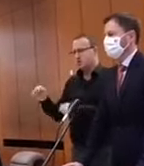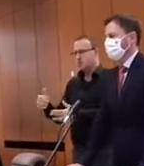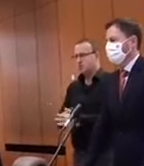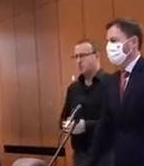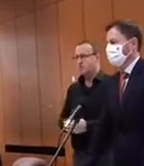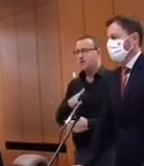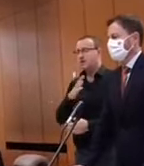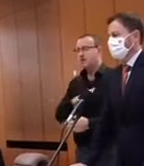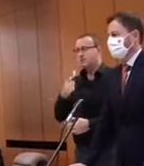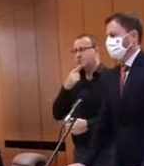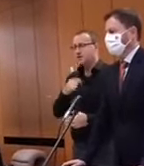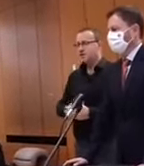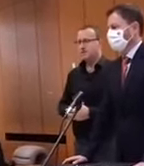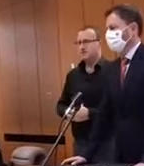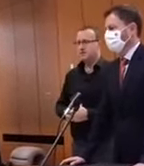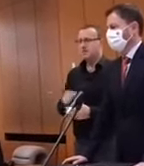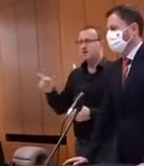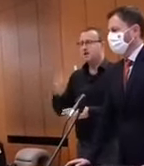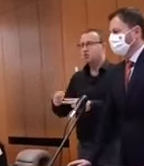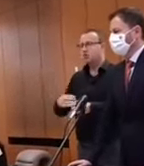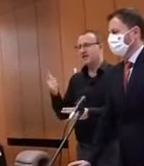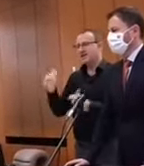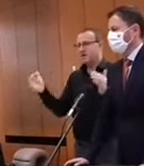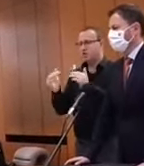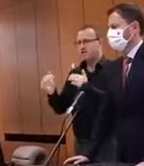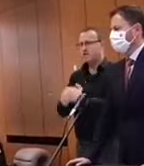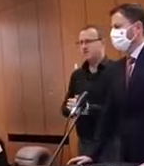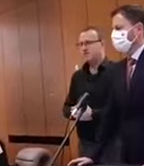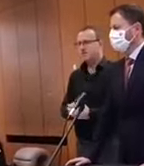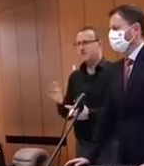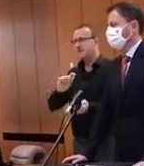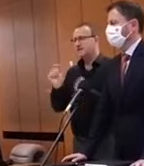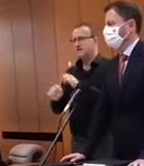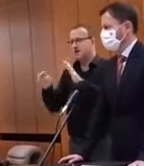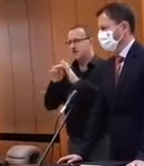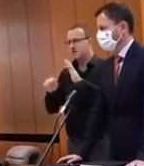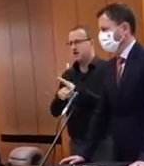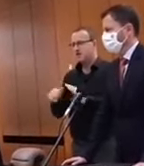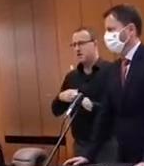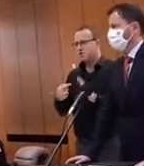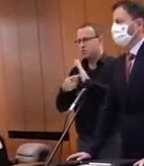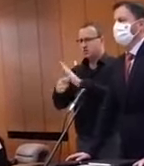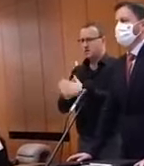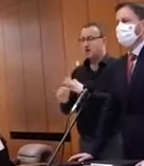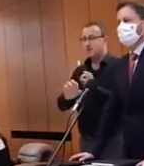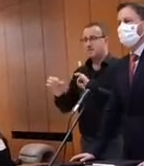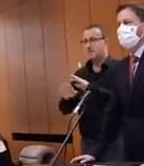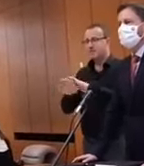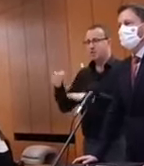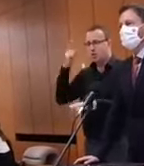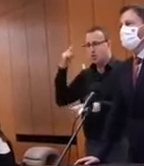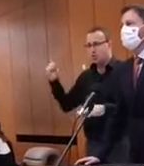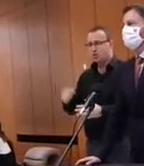chcem povedať, že je to riešenie v dvoch rovinách, jednak v zmene legislatívy, ktorú sme im predstavili, ktorú sme predstavili ministerka